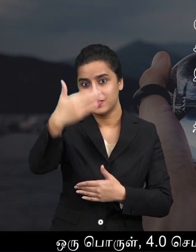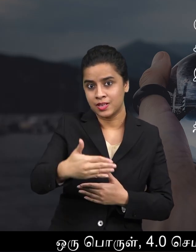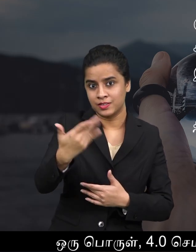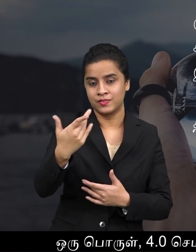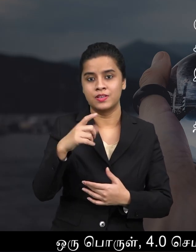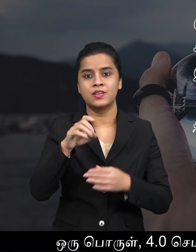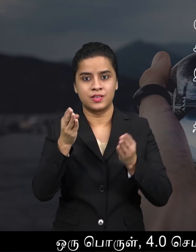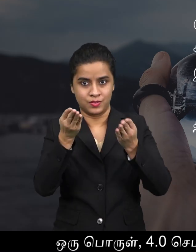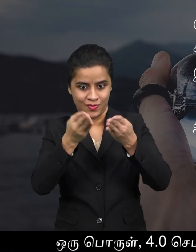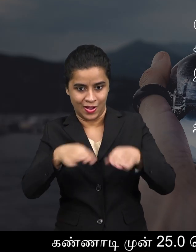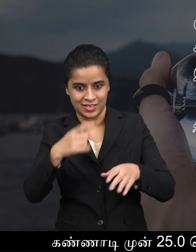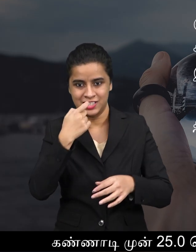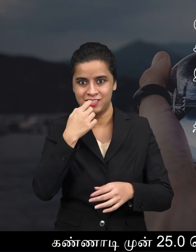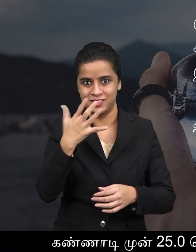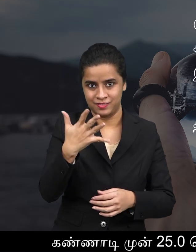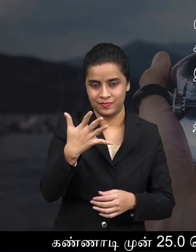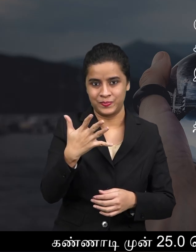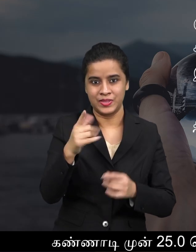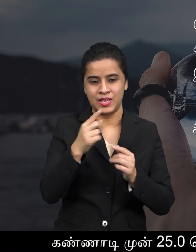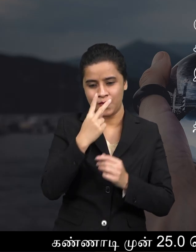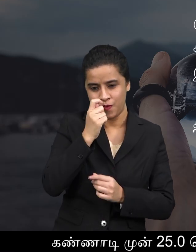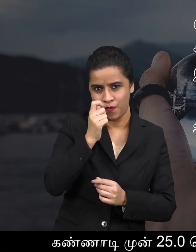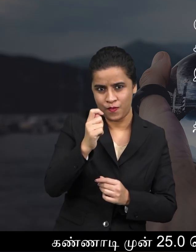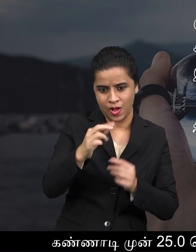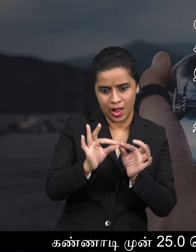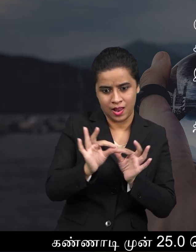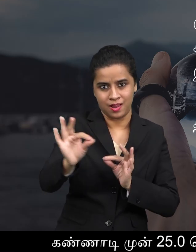15.0 சென்டிமீட்டர், ஒரு குழிவான கண்ணாடி முன்